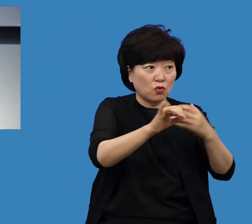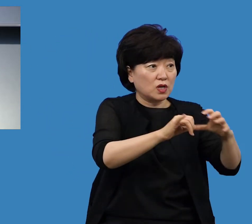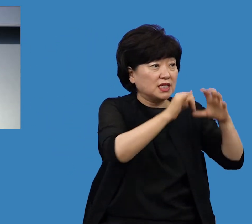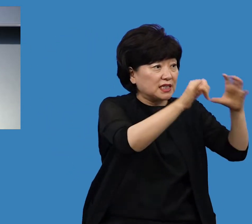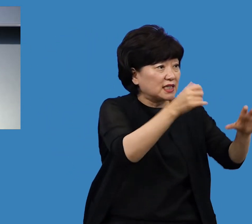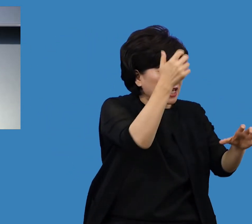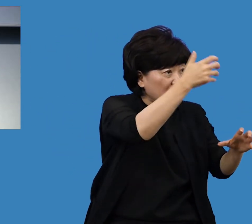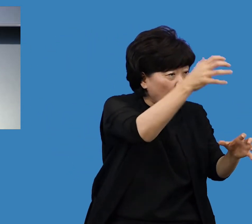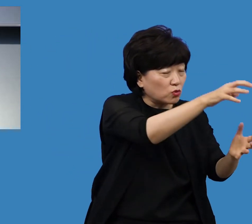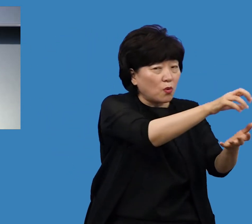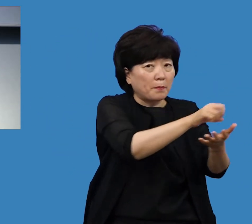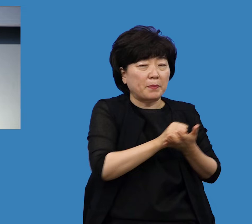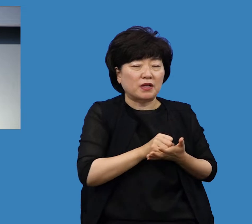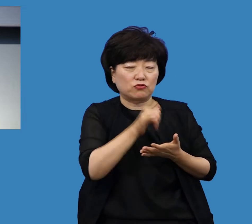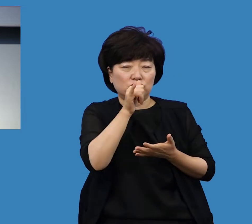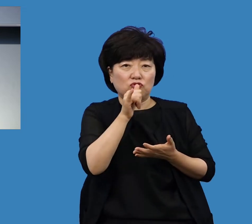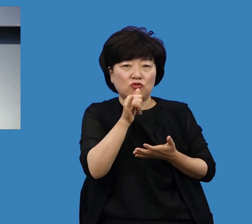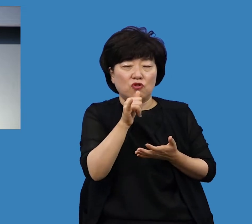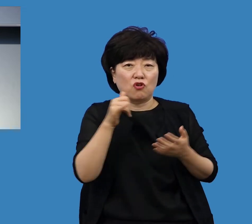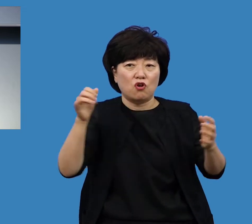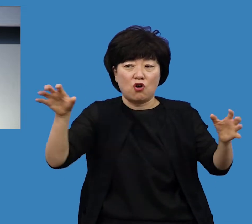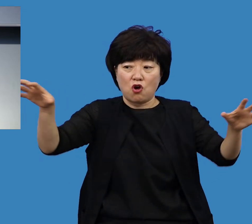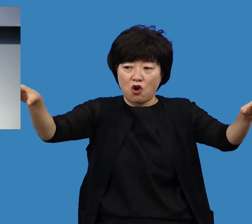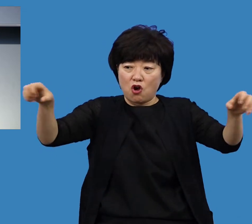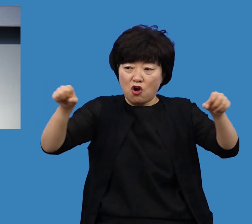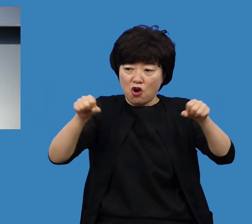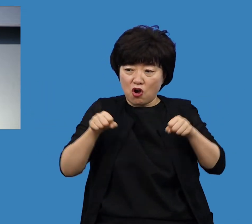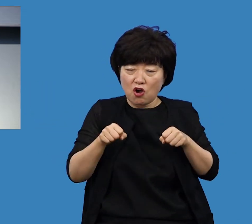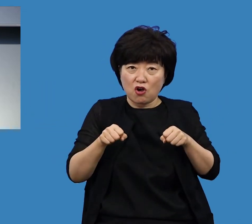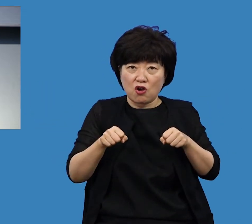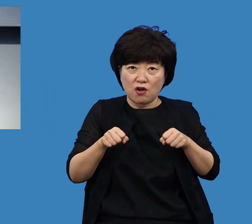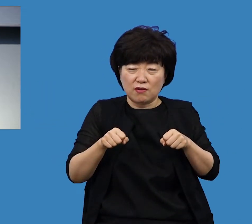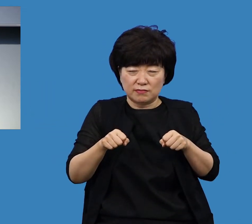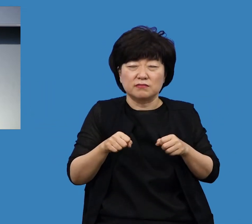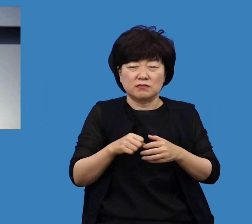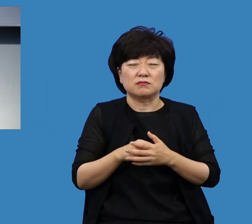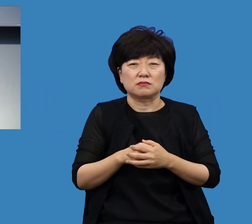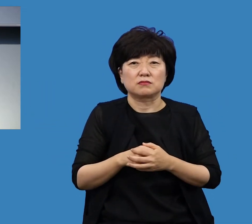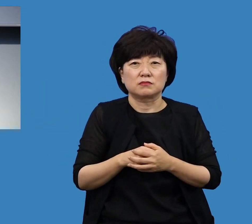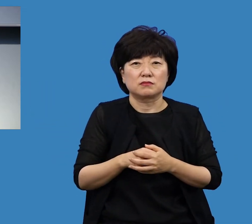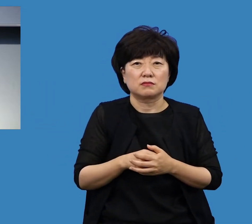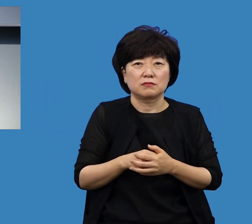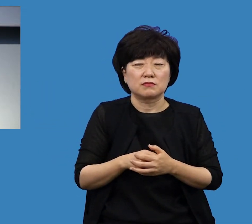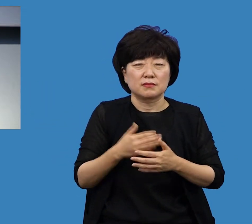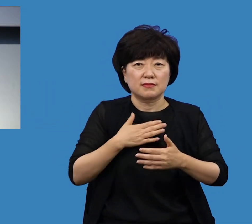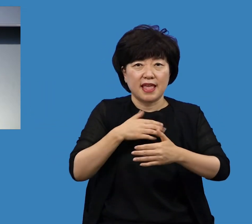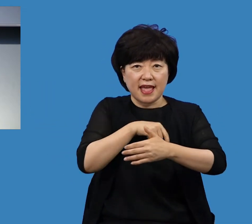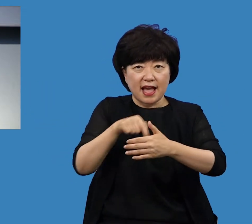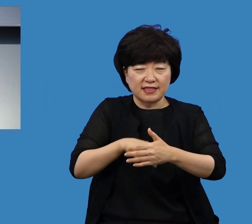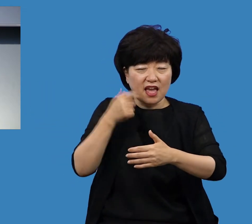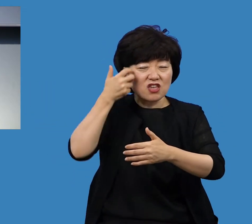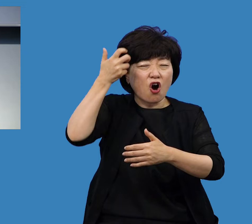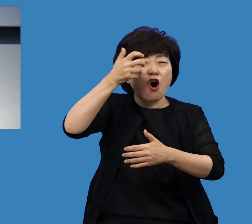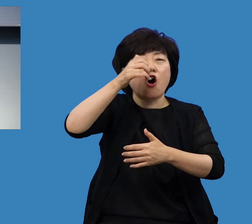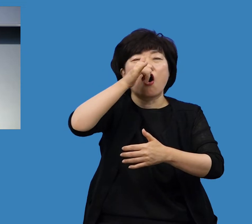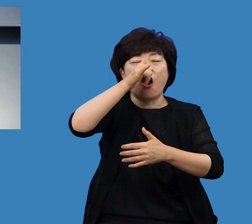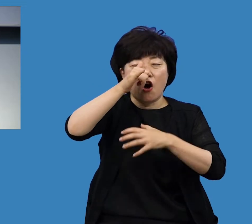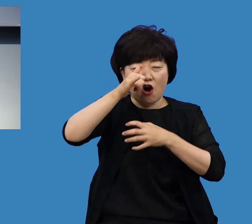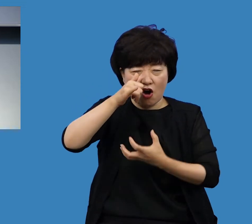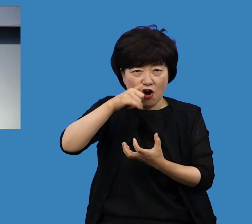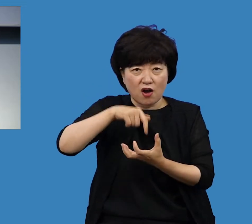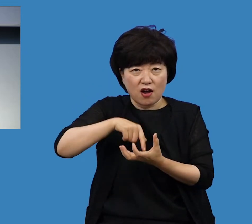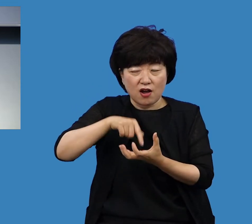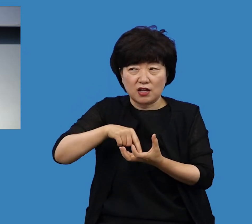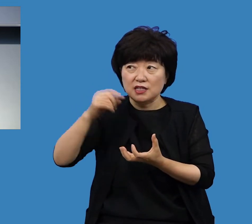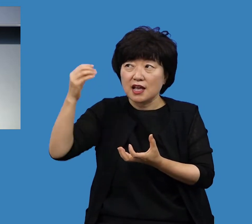있어요. 그래서 우리 안에 원래 영이 있어요. 하나님께서 불어넣으신 영이 있는데 하나님의 영을 받아들여서 그